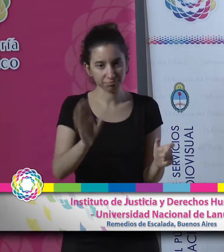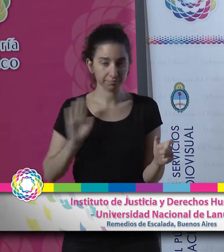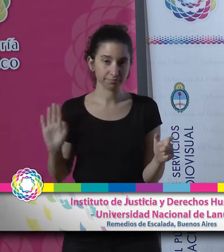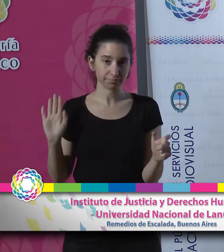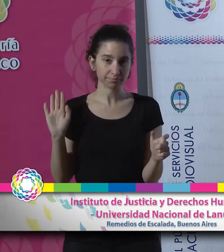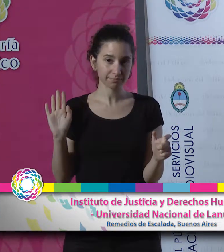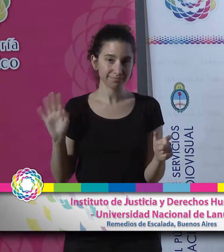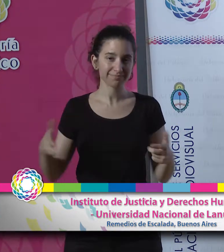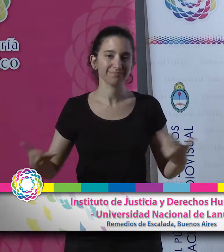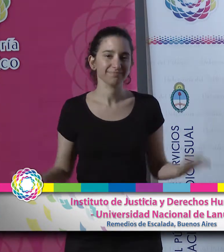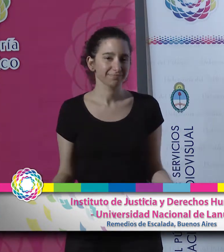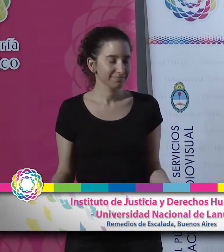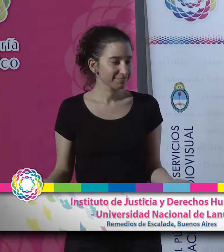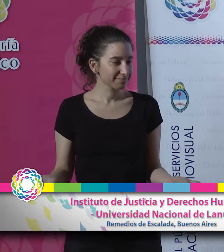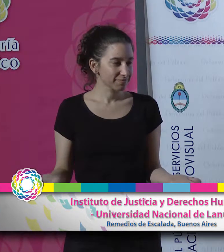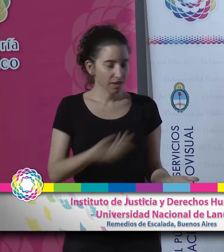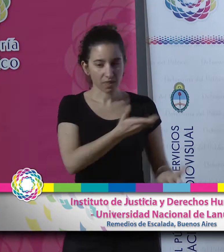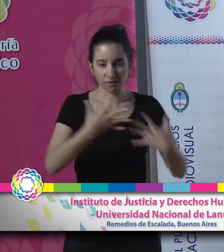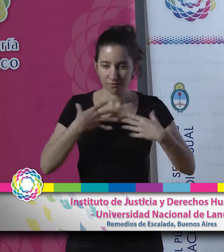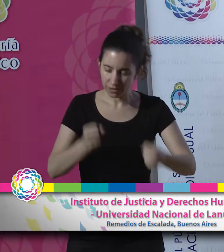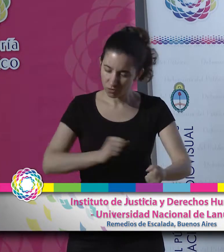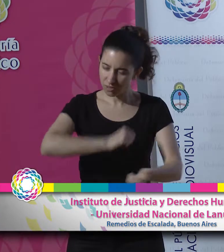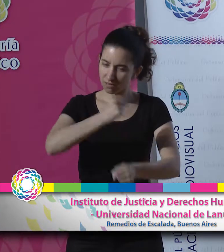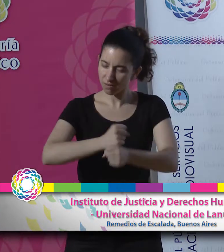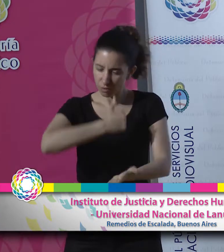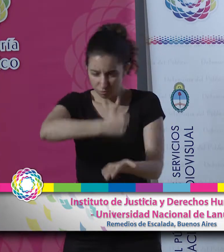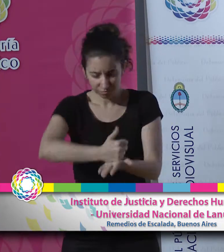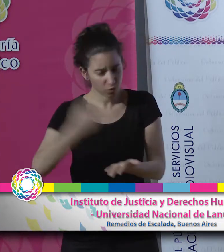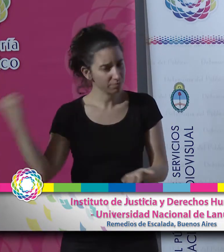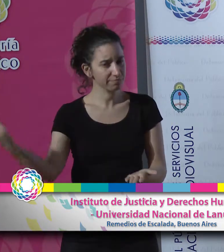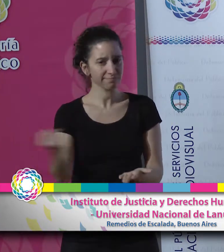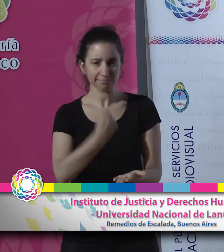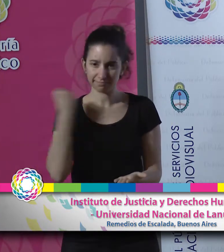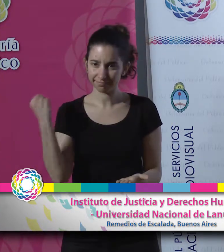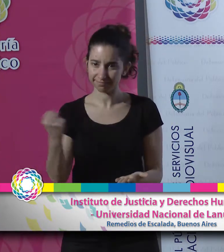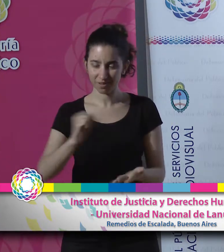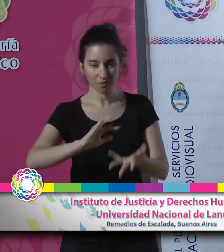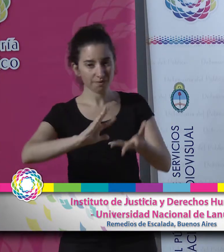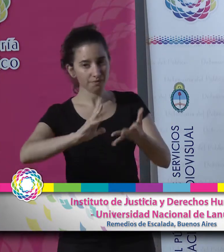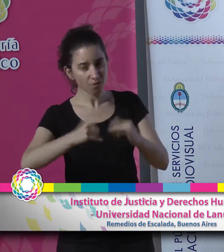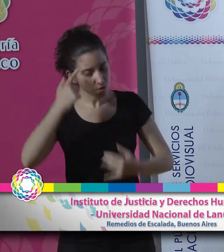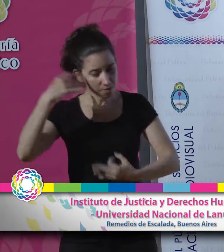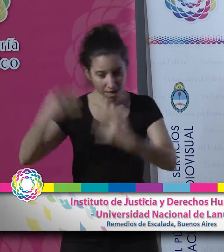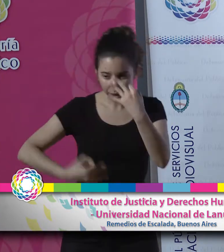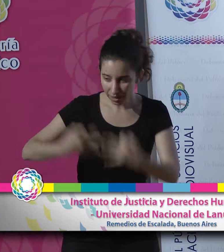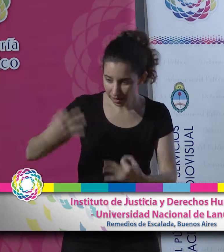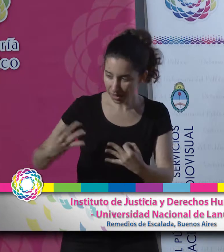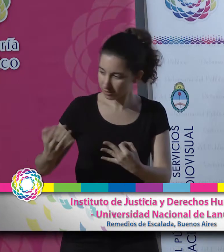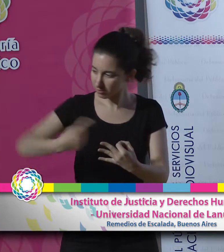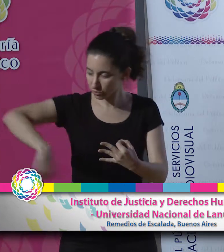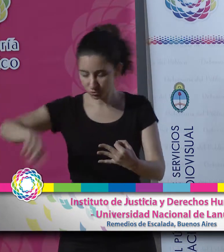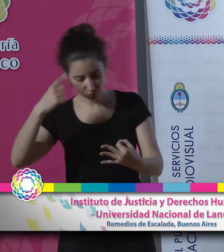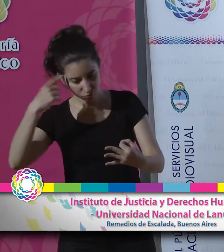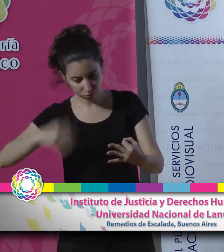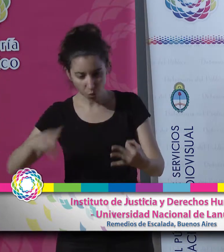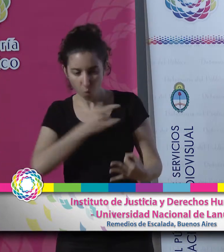y la intervención de la defensoría para nosotros fue muy importante porque permite debatir los problemas que pasan en el área de incidencia y en